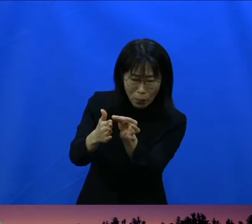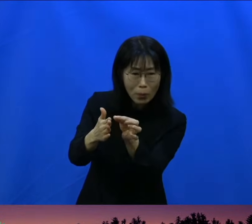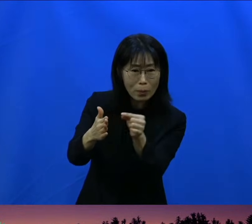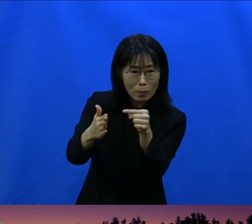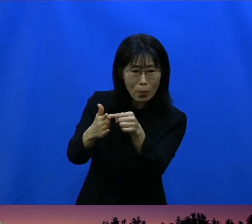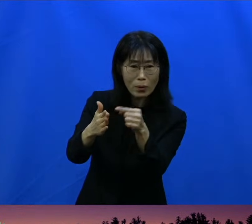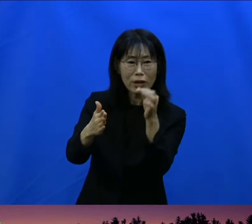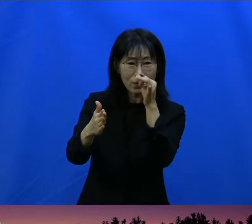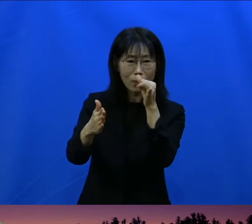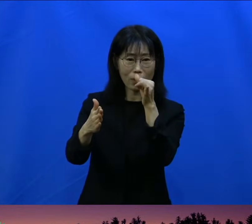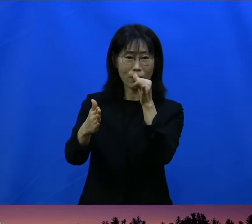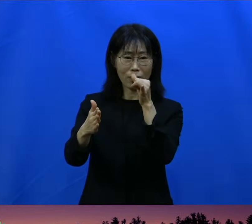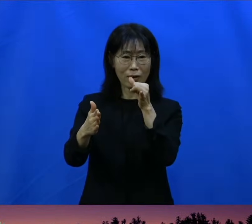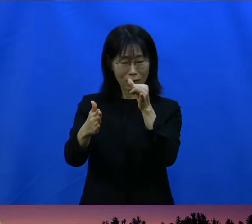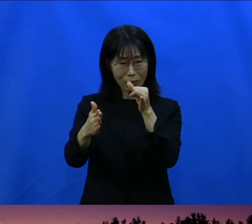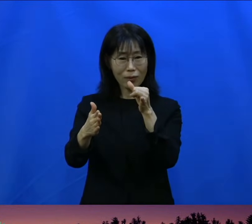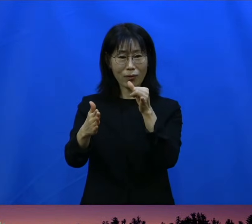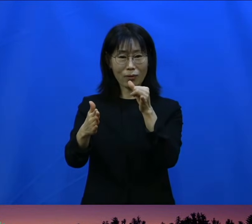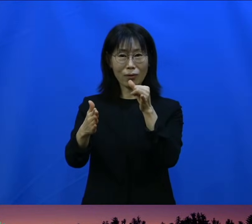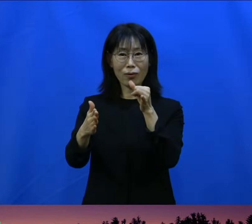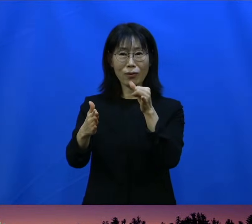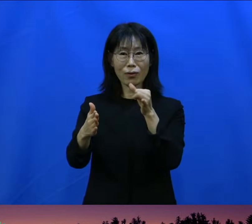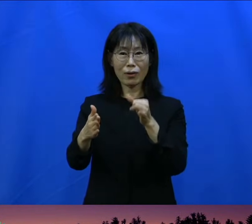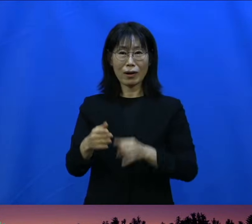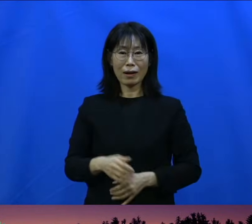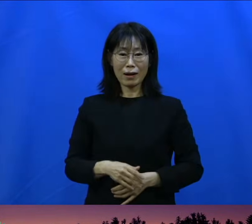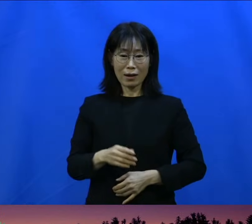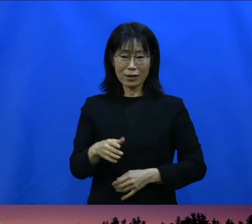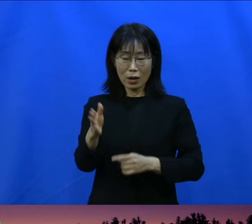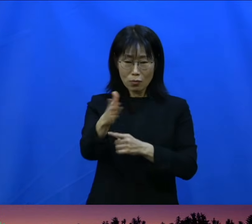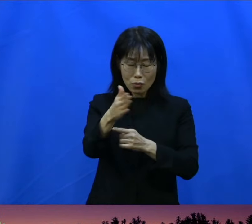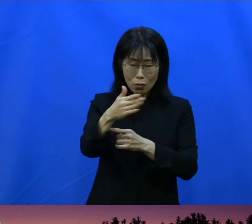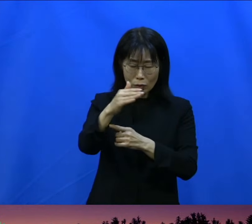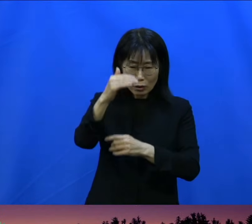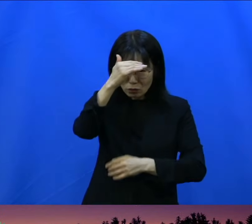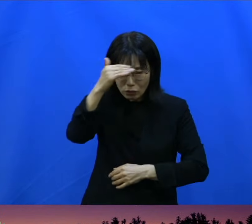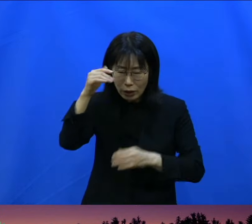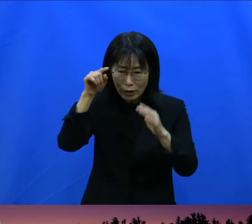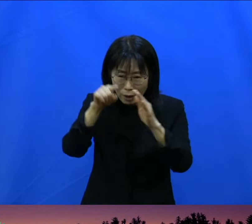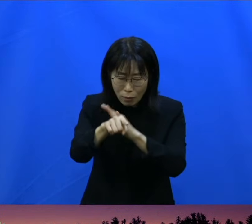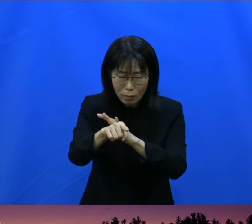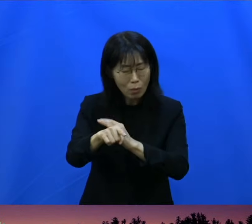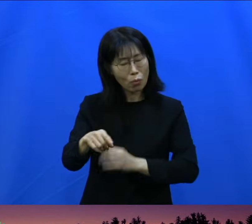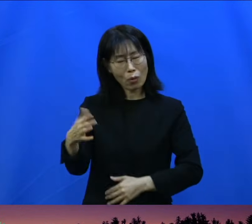그 수족관에 애들하고 가면 진짜 하나님 진짜 놀라워.